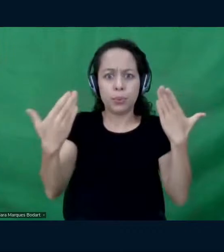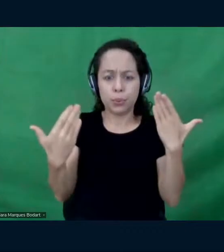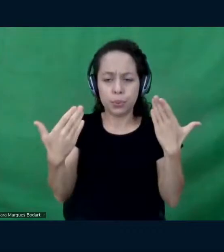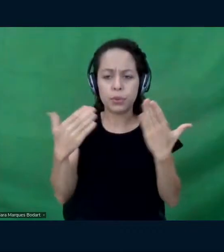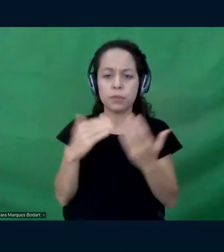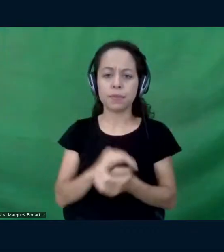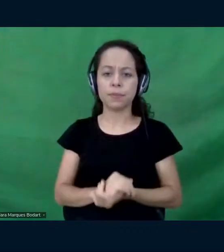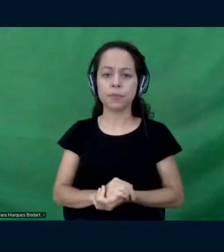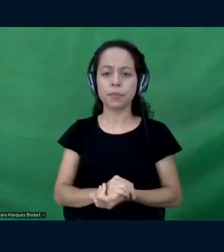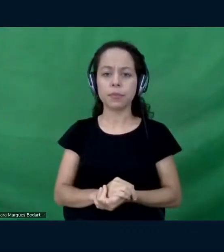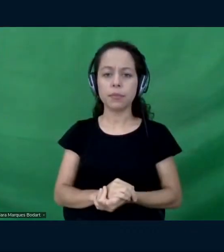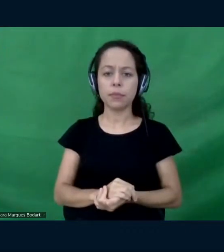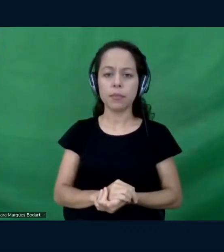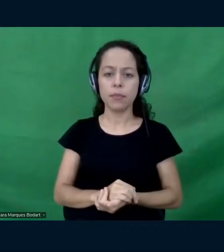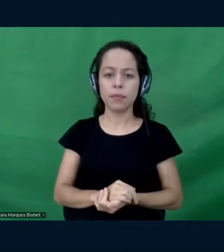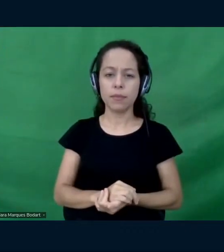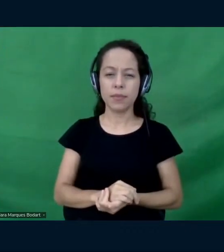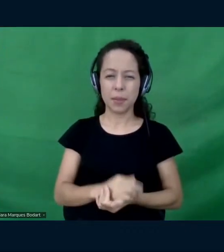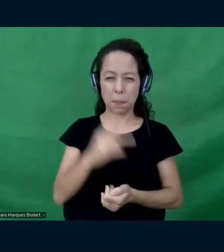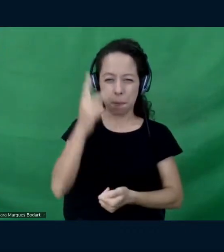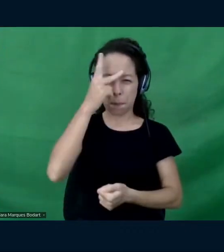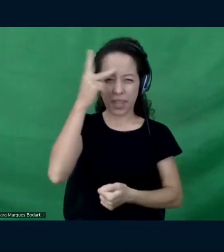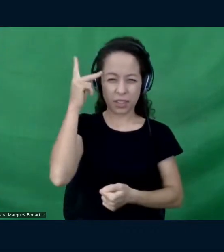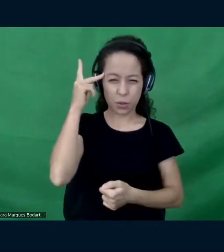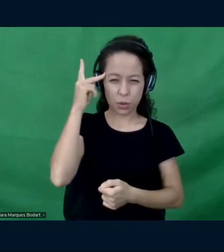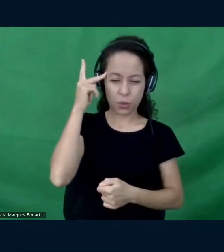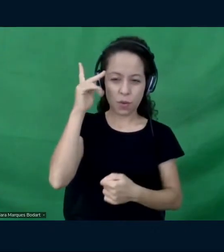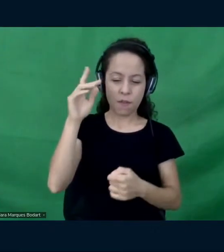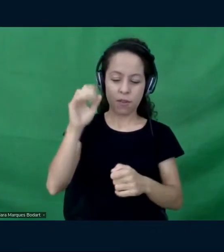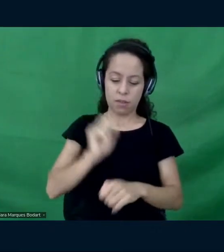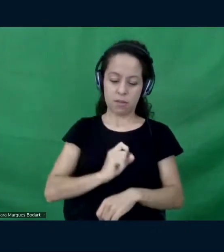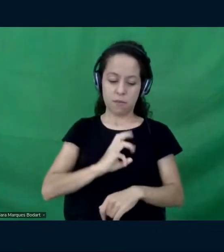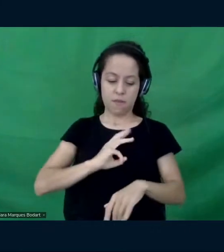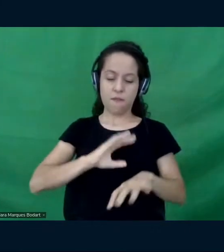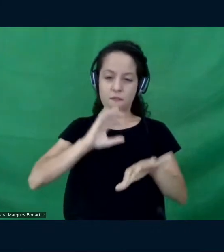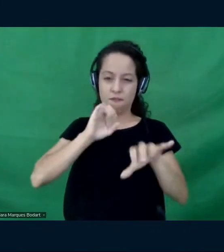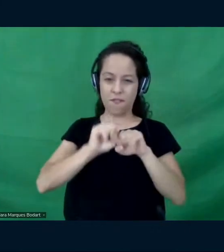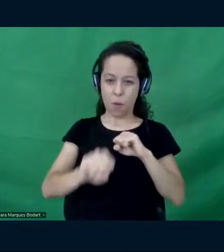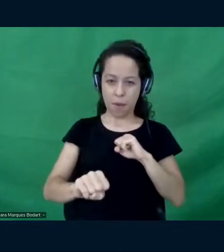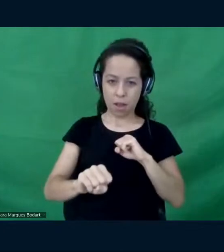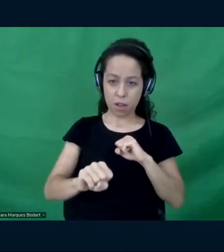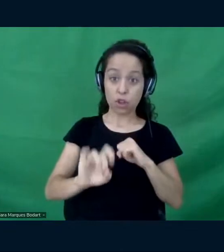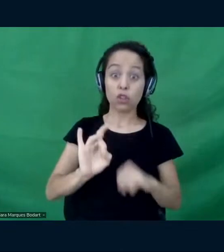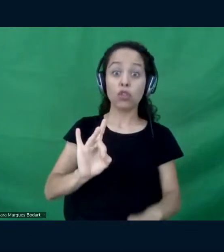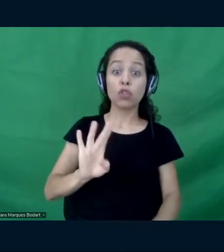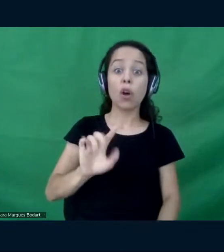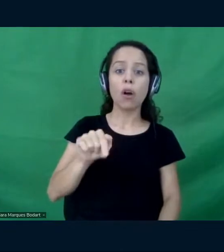Apenas 16% de quem termina ensino médio a cada ano no Brasil tem acesso ao ensino superior.